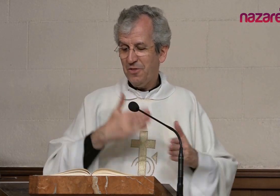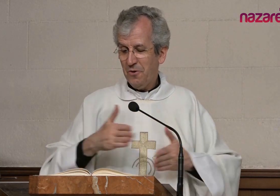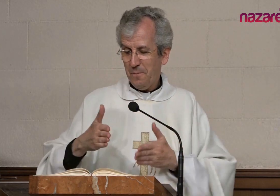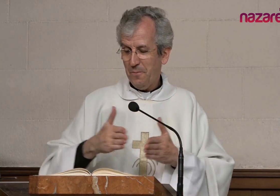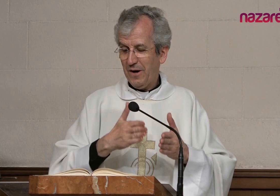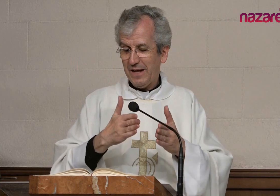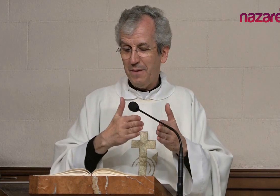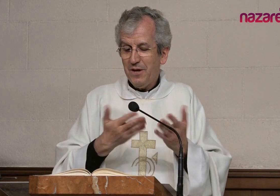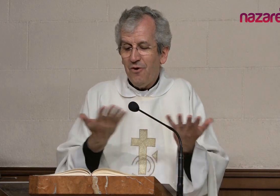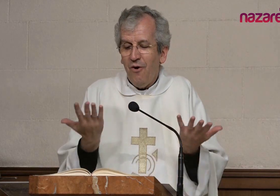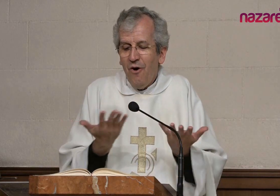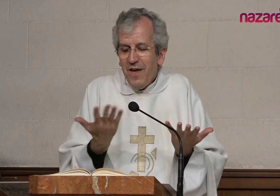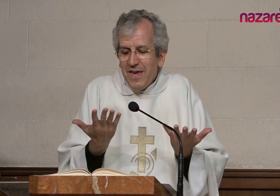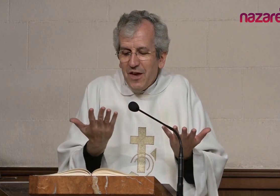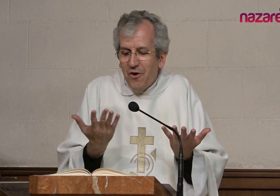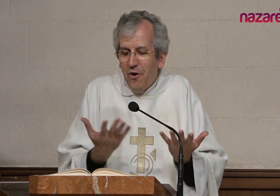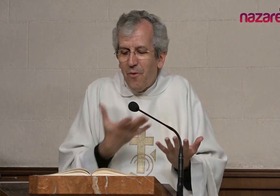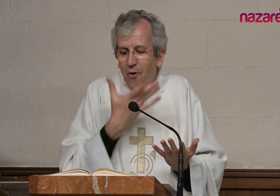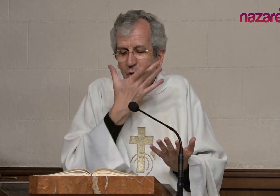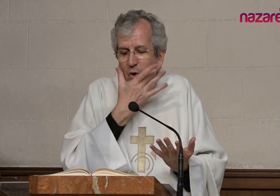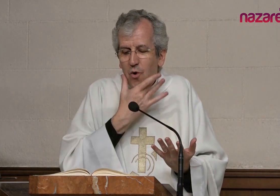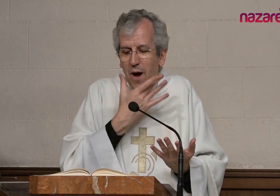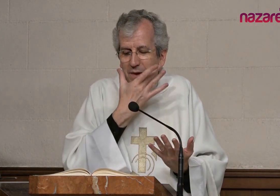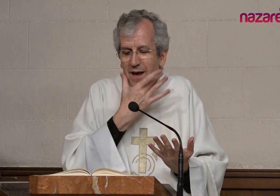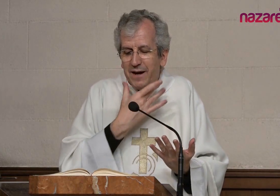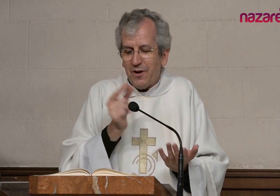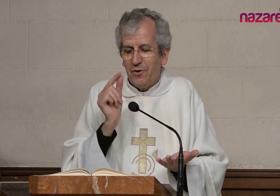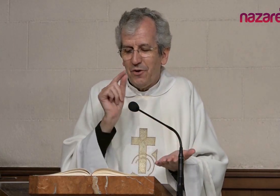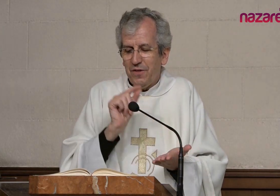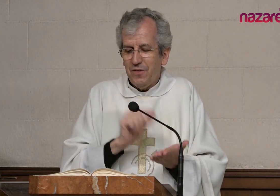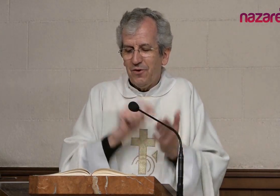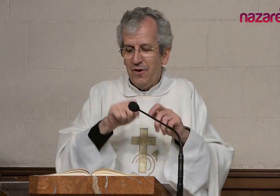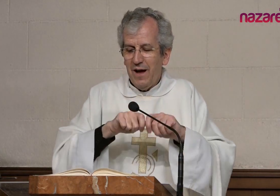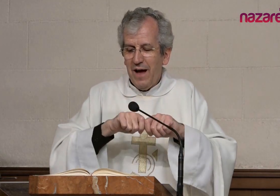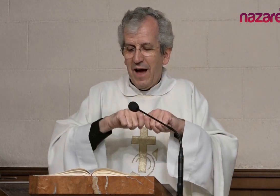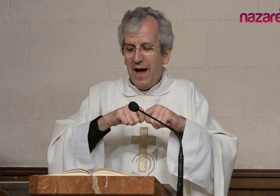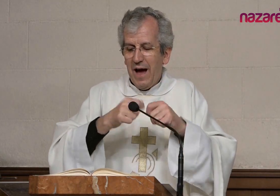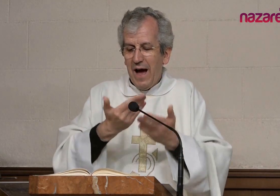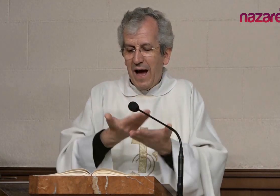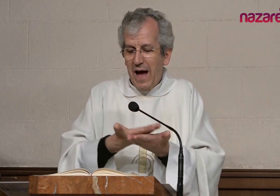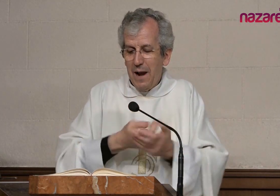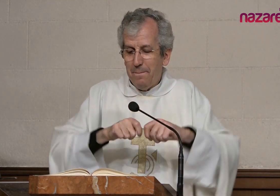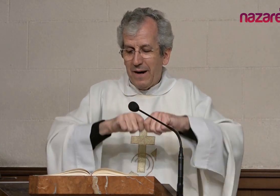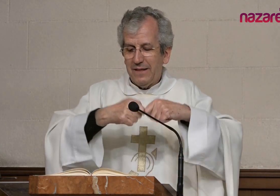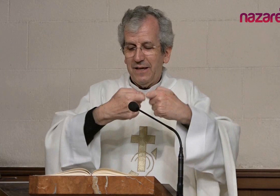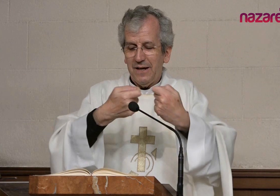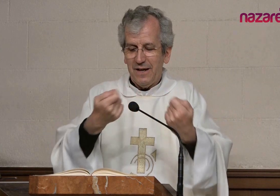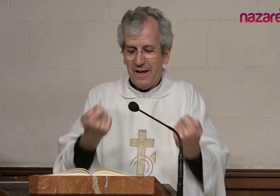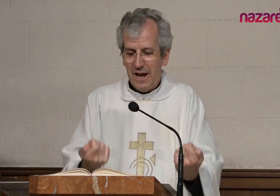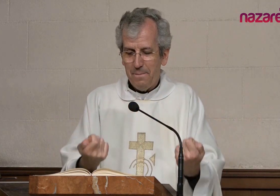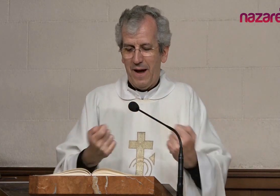pasado por el camino y cómo lo habían reconocido al partir el pan.